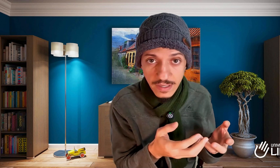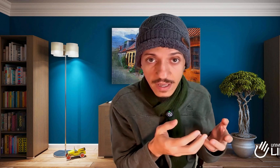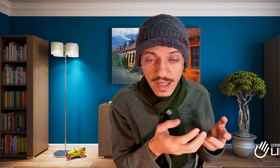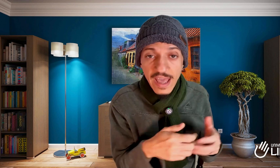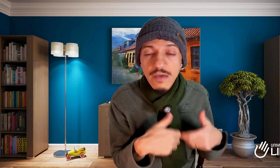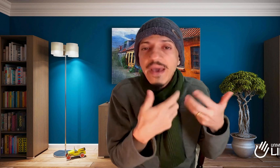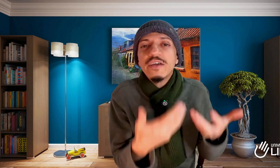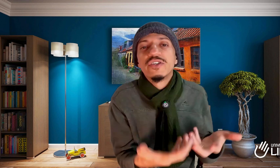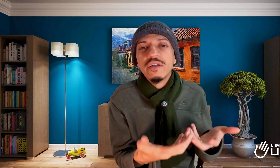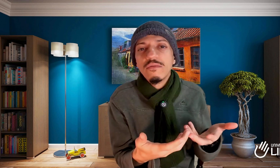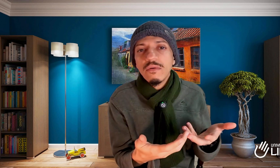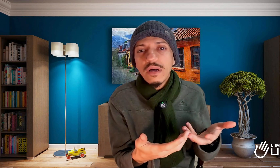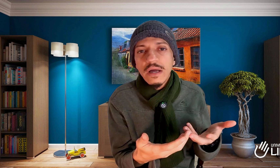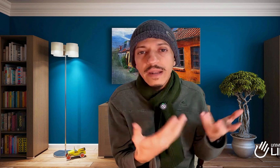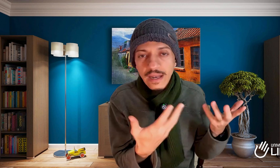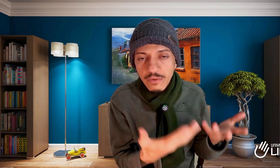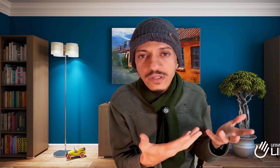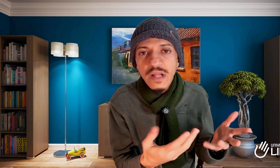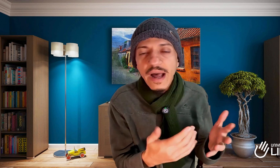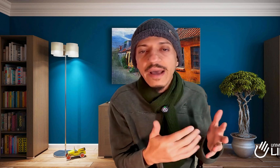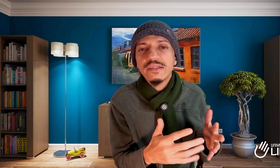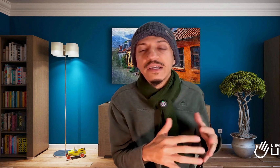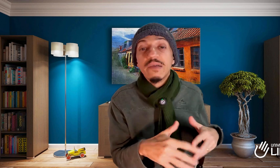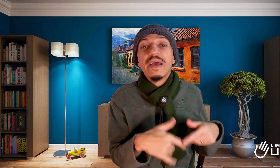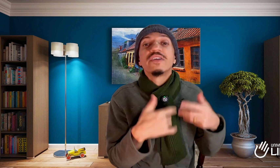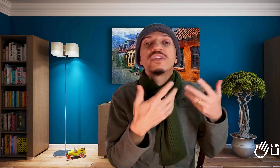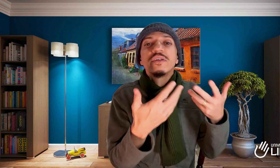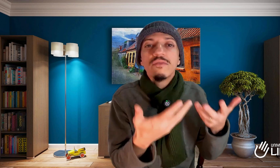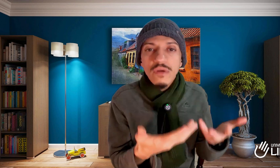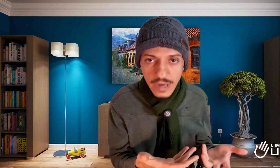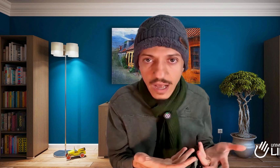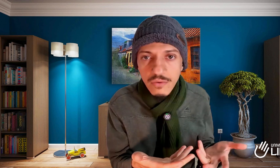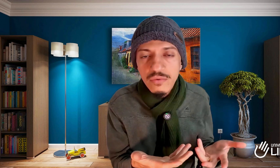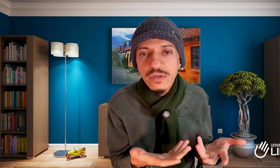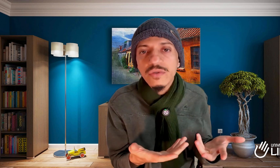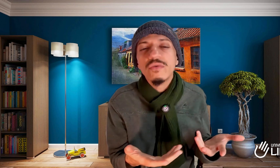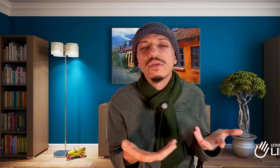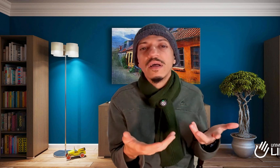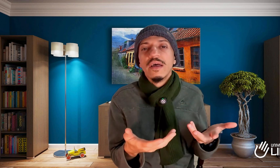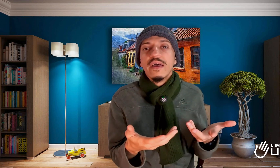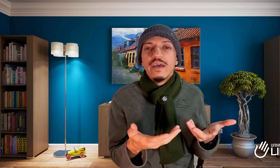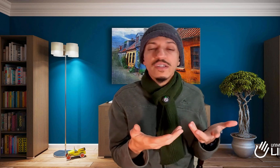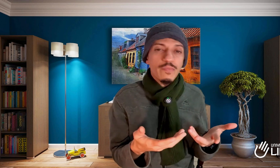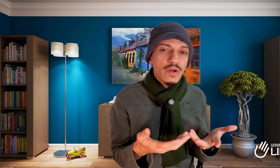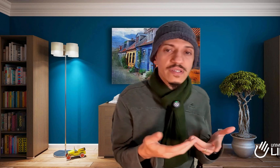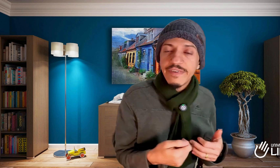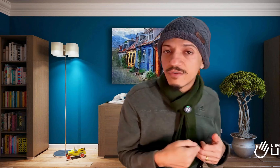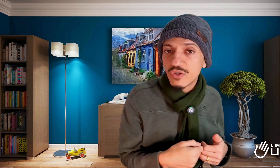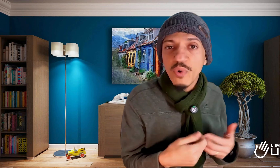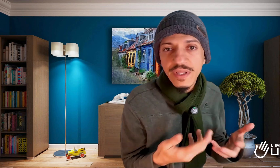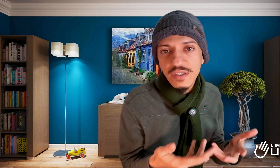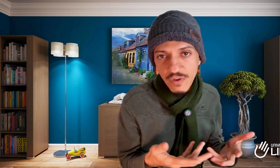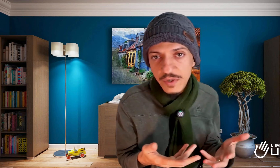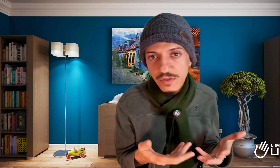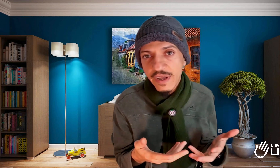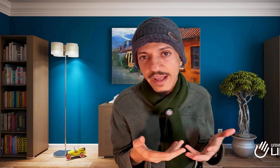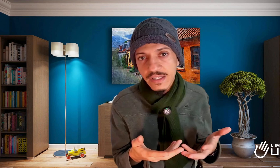é imergindo na língua de sinais, imergindo na cultura surda. Isso pode ser feito de muitas formas diferentes,